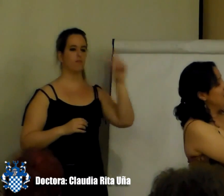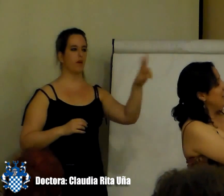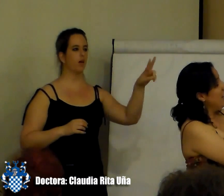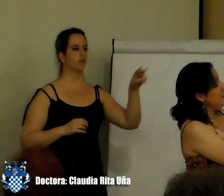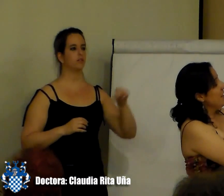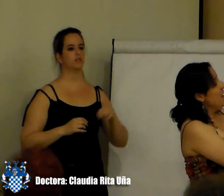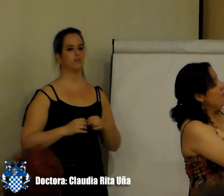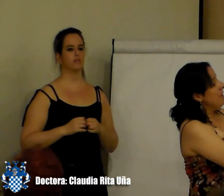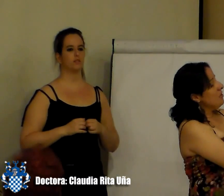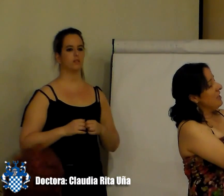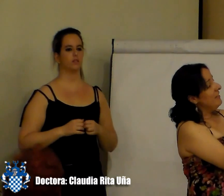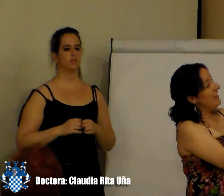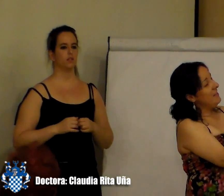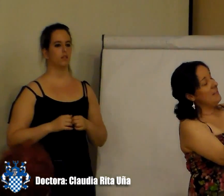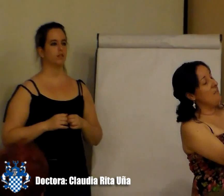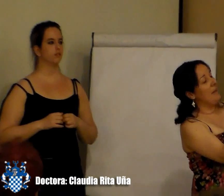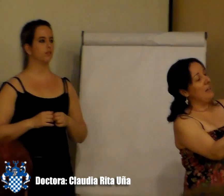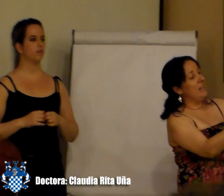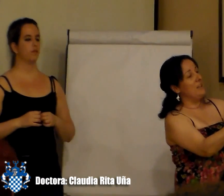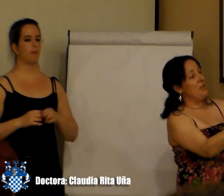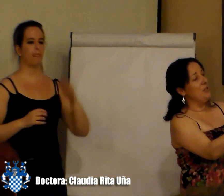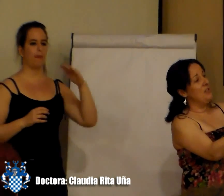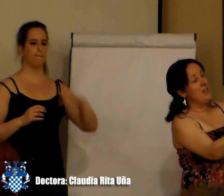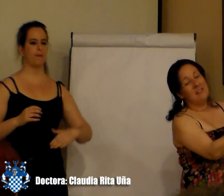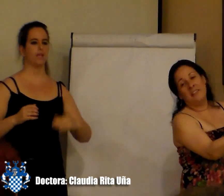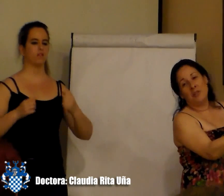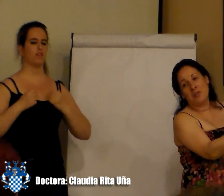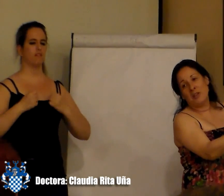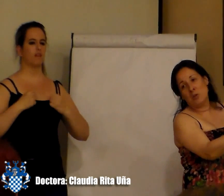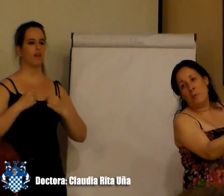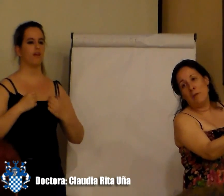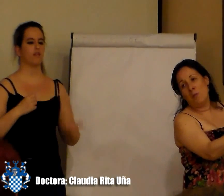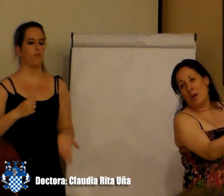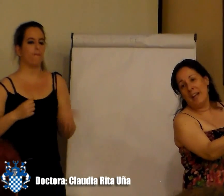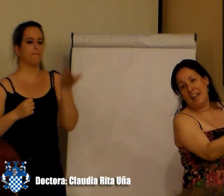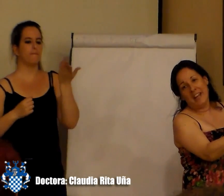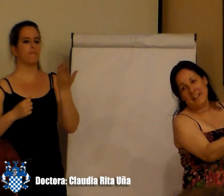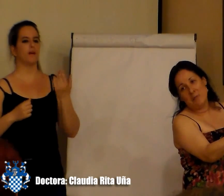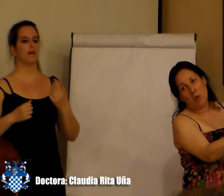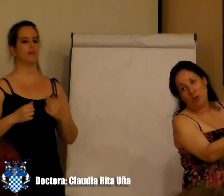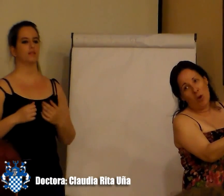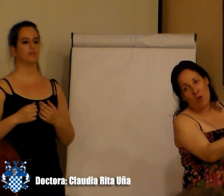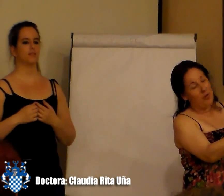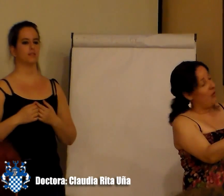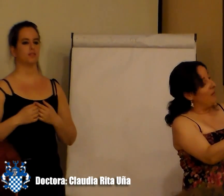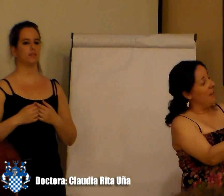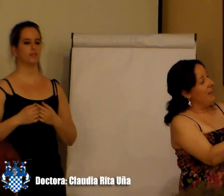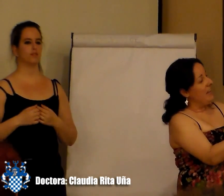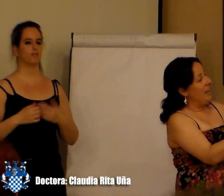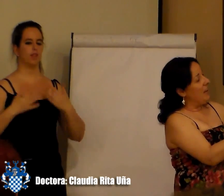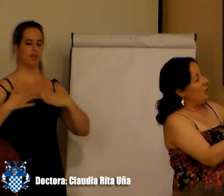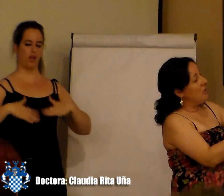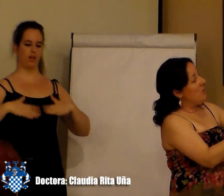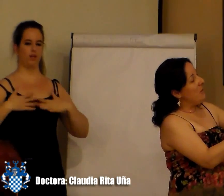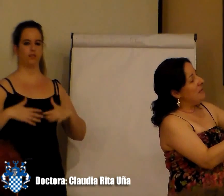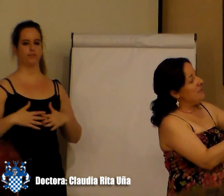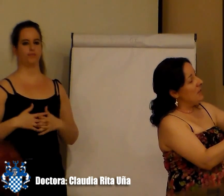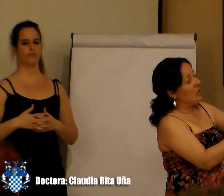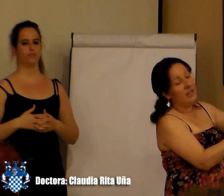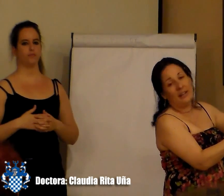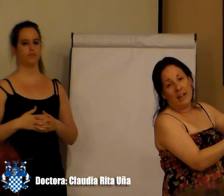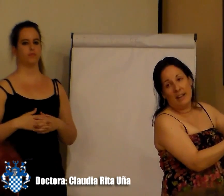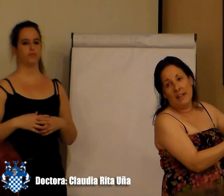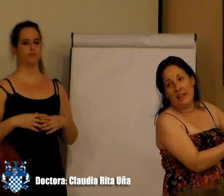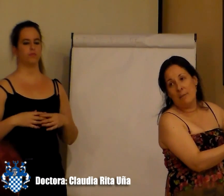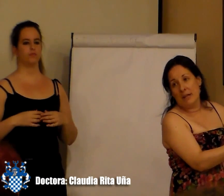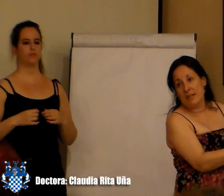las chicas, menos estrés y más recreación, ¿sí? No ser super mujeres que hacemos todo continuamente,